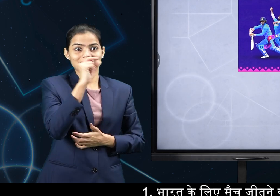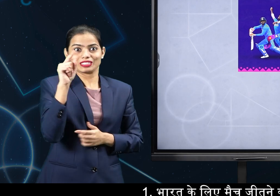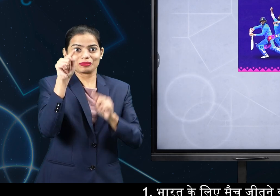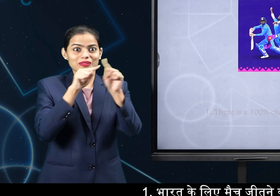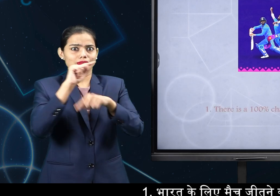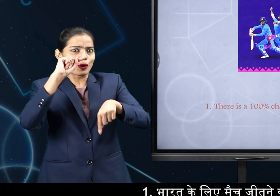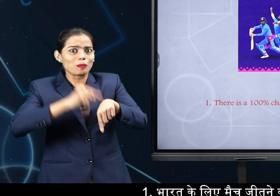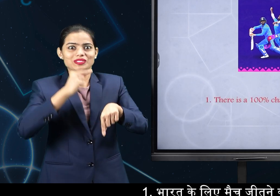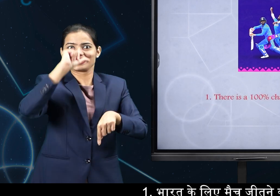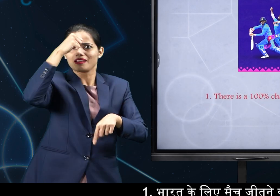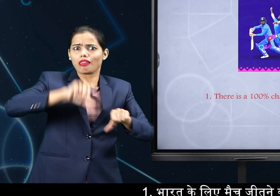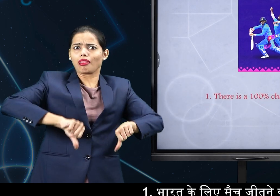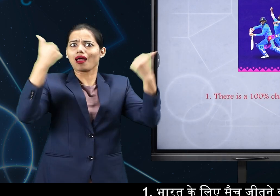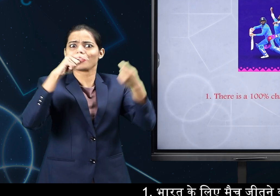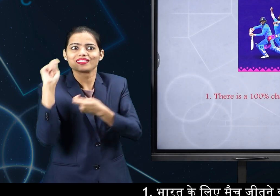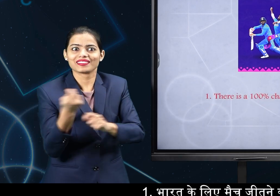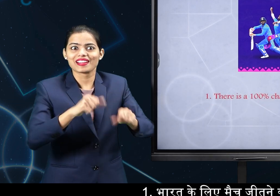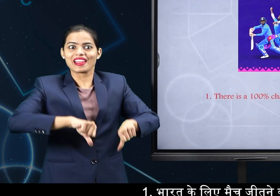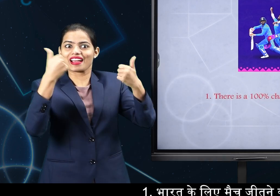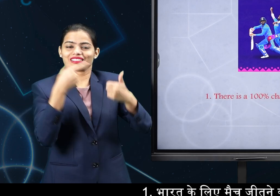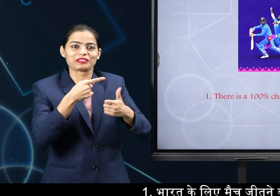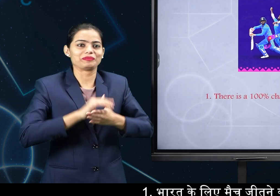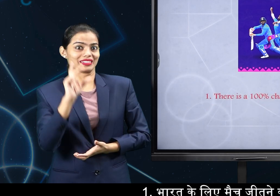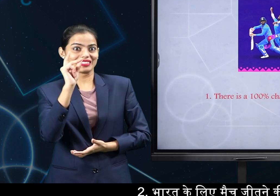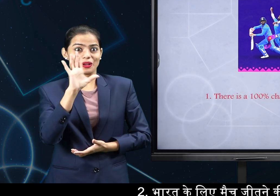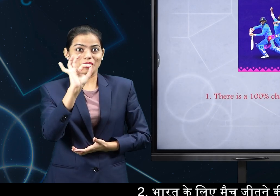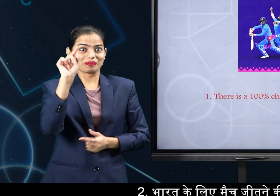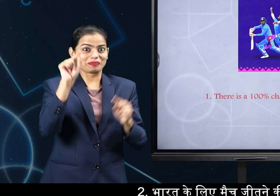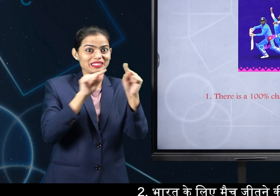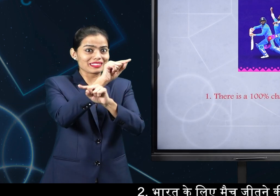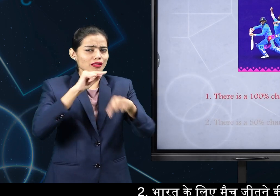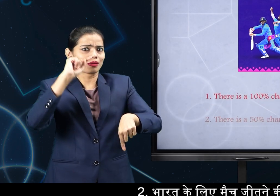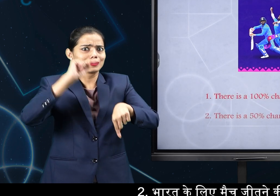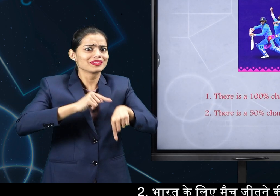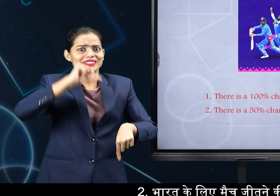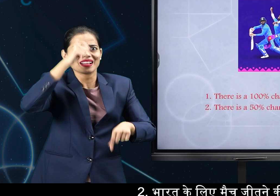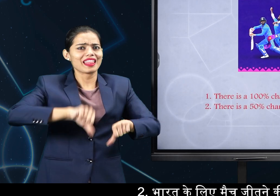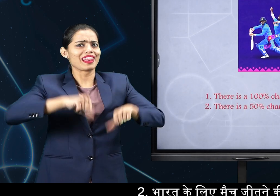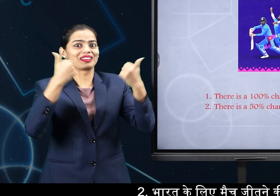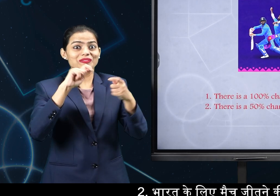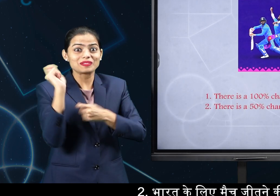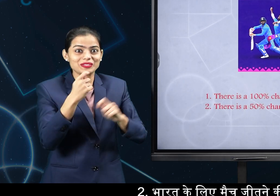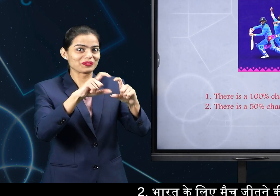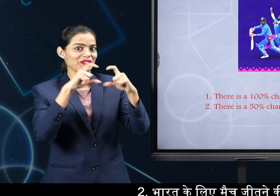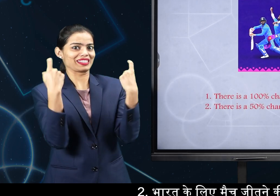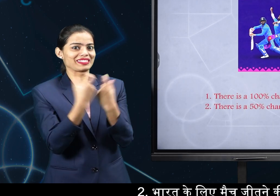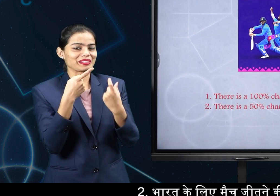भारत के लिए मैच जीतने का 100% मौका है। भारत के लिए मैच जीतने की 50% संभावना है।